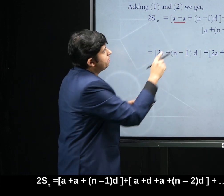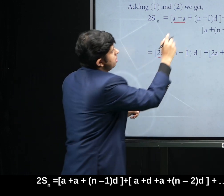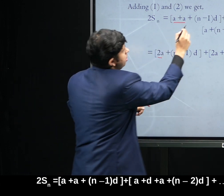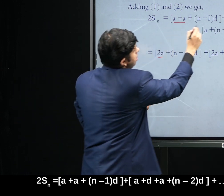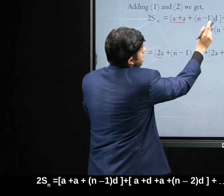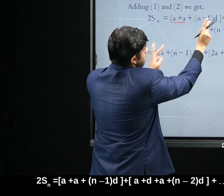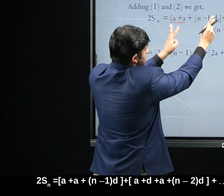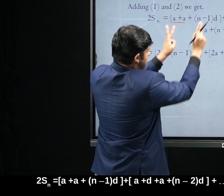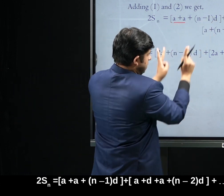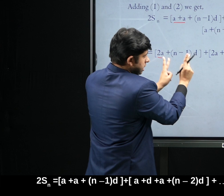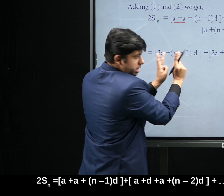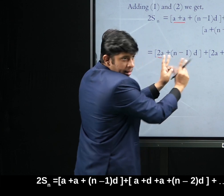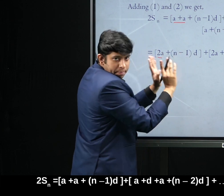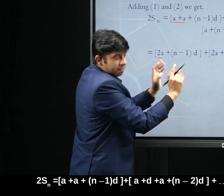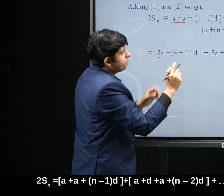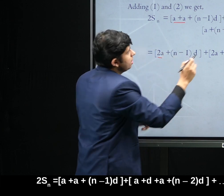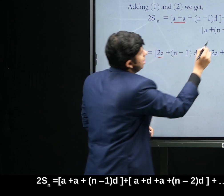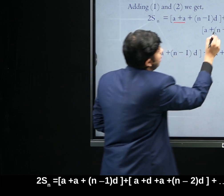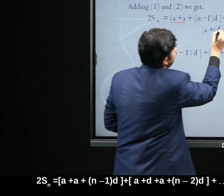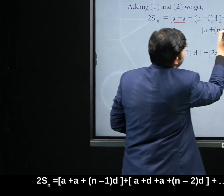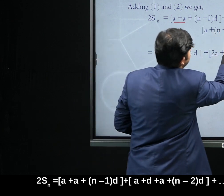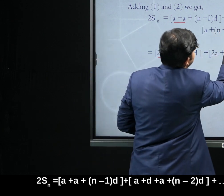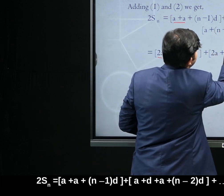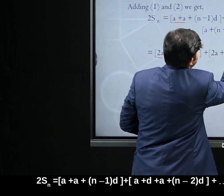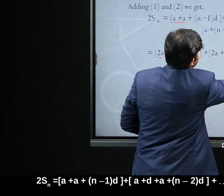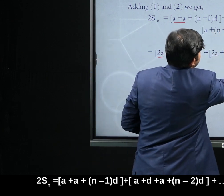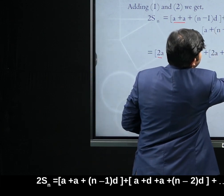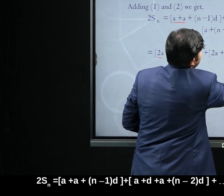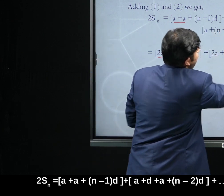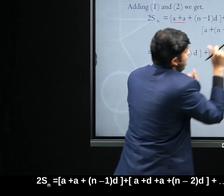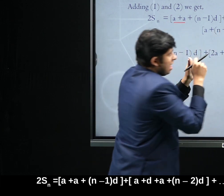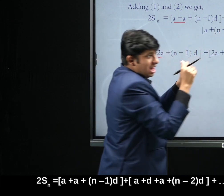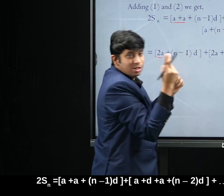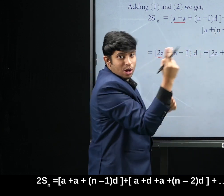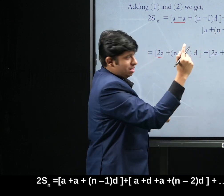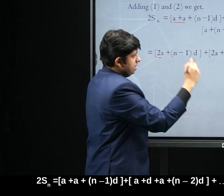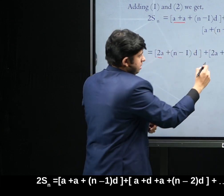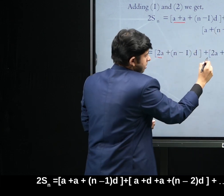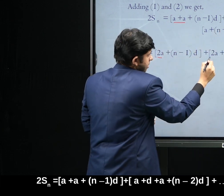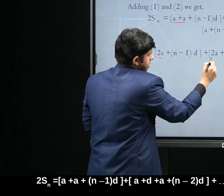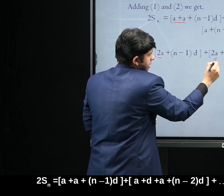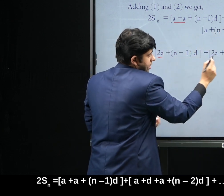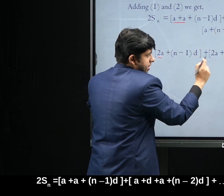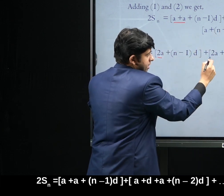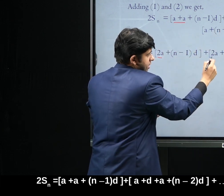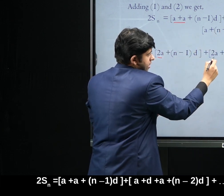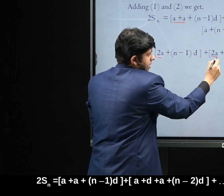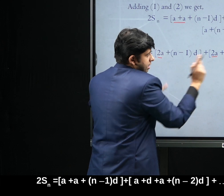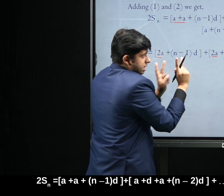ప్లస్ అండ్ సో ఆన్ ప్లస్ A ప్లస్ n-2 ఇంటూ D ప్లస్ A ప్లస్ D